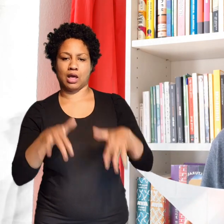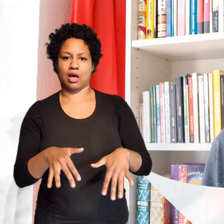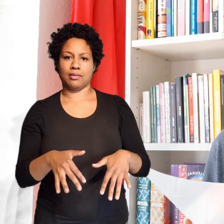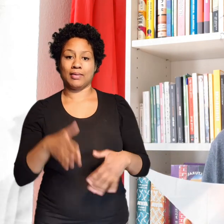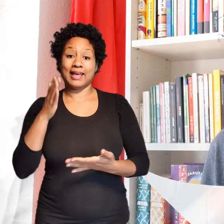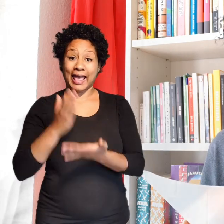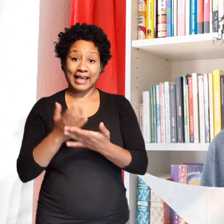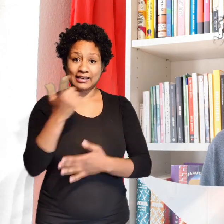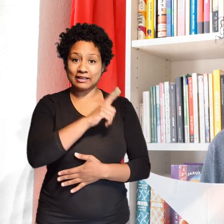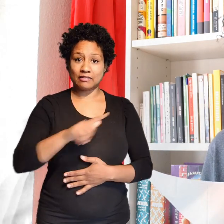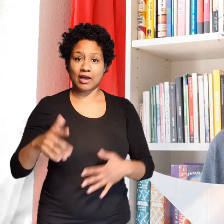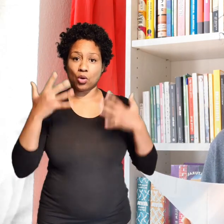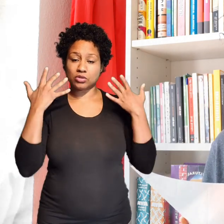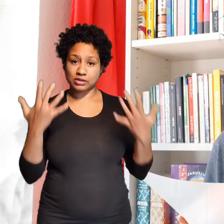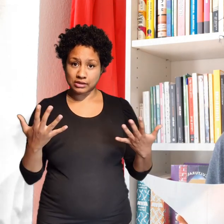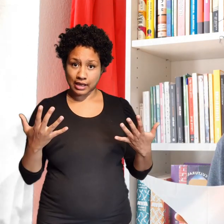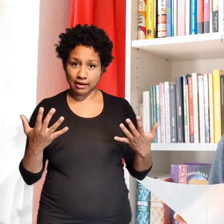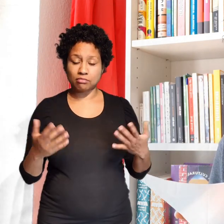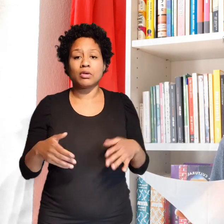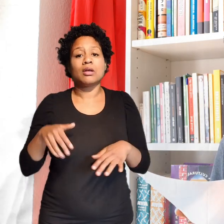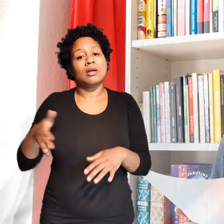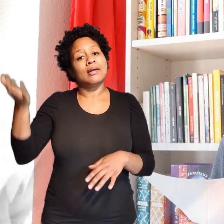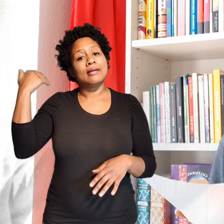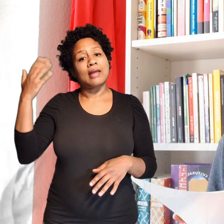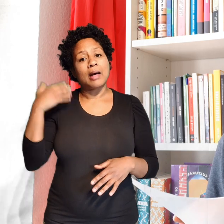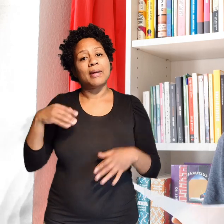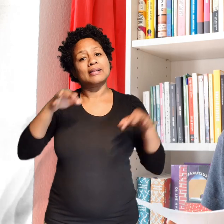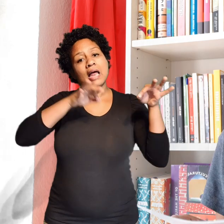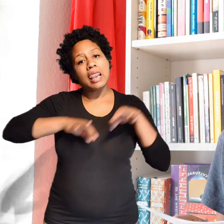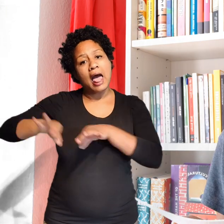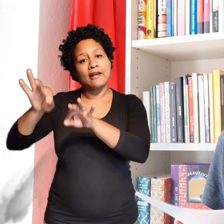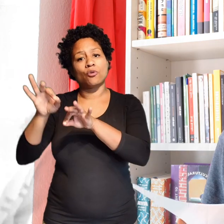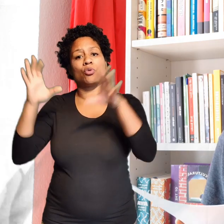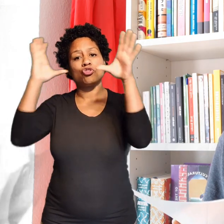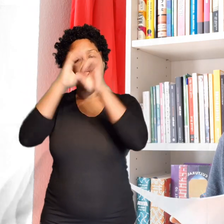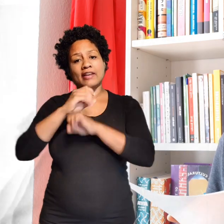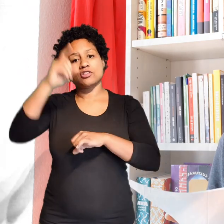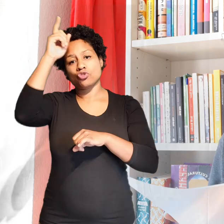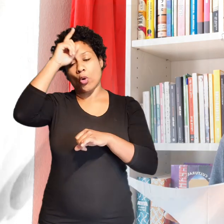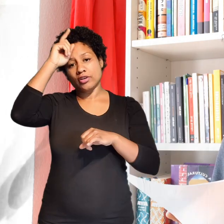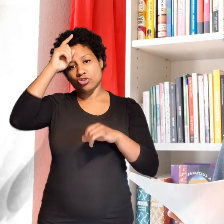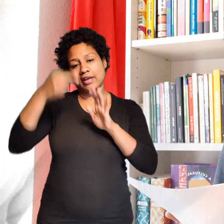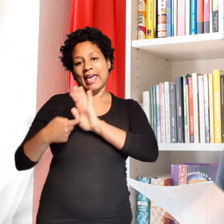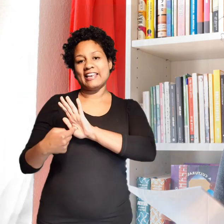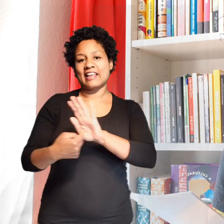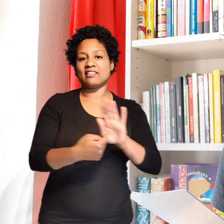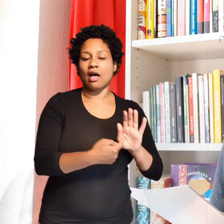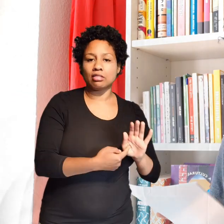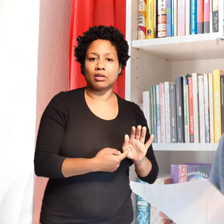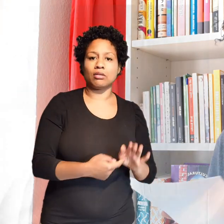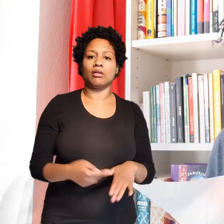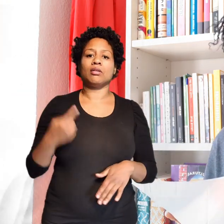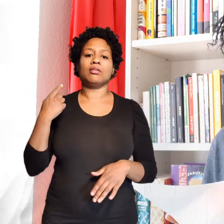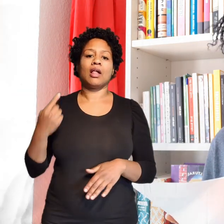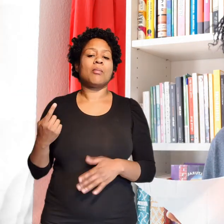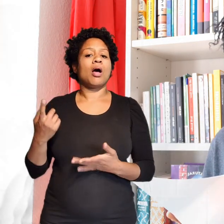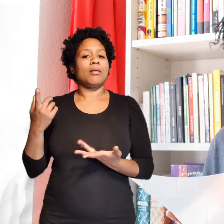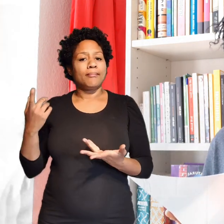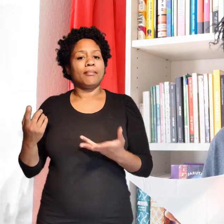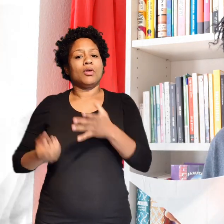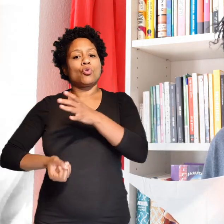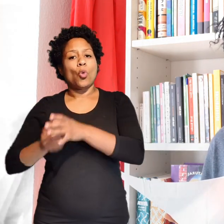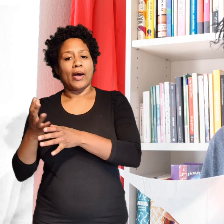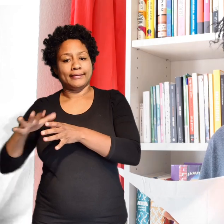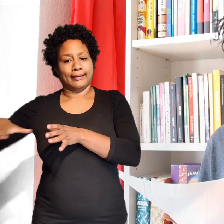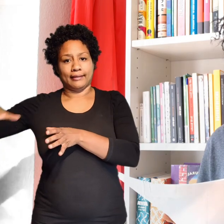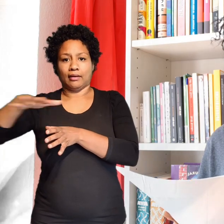2010, unter der Leitung der schwarzen deutschen Intendantin Philippa Ebene, kuratierte die Berliner